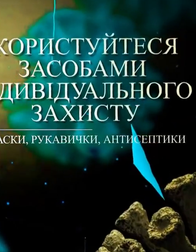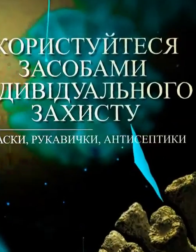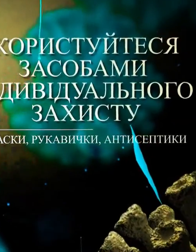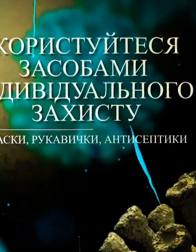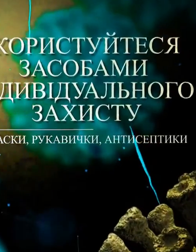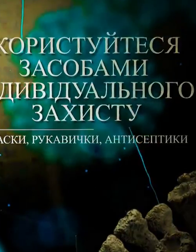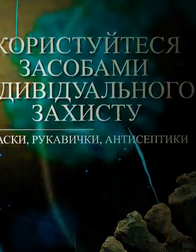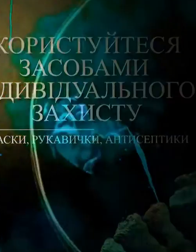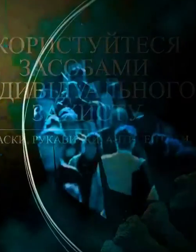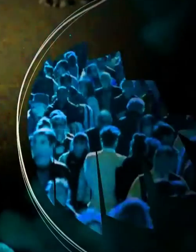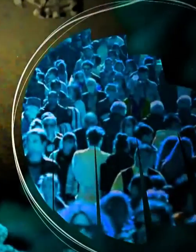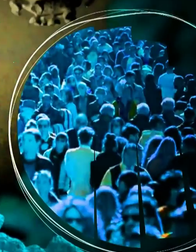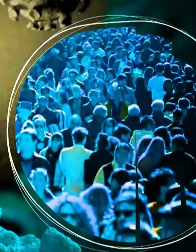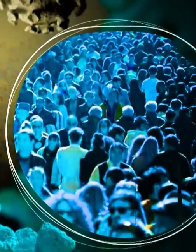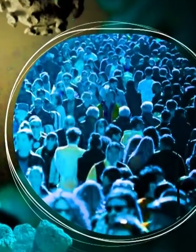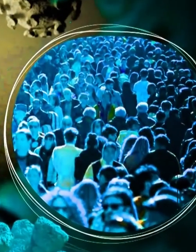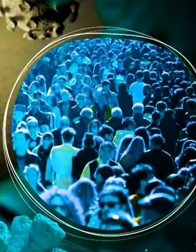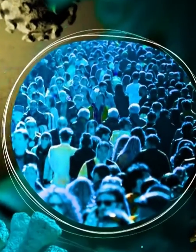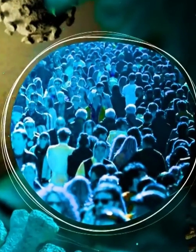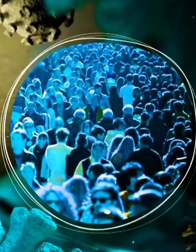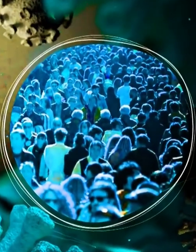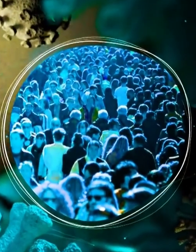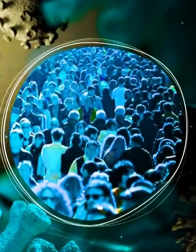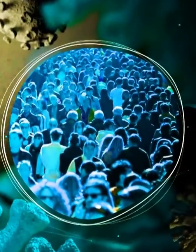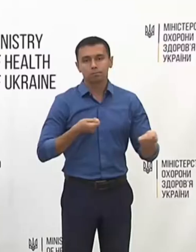деякі зміни до постанови про карантинні заходи.